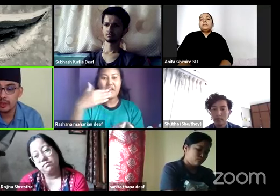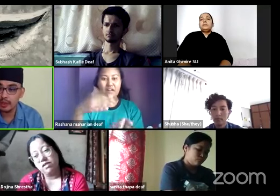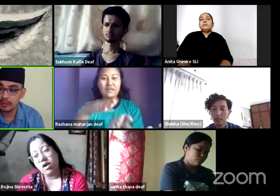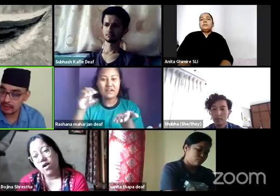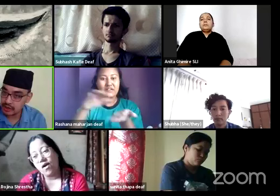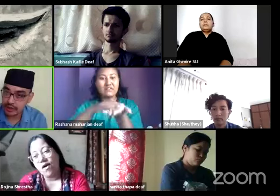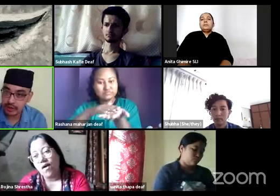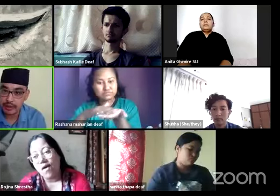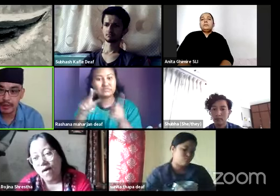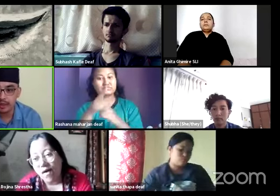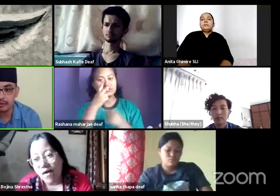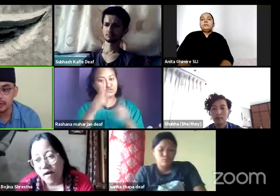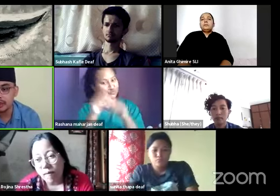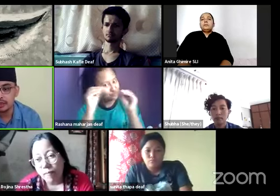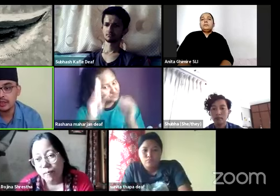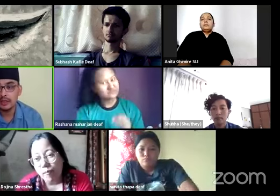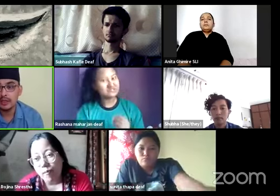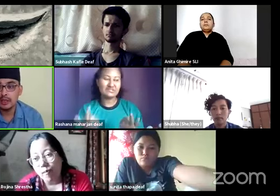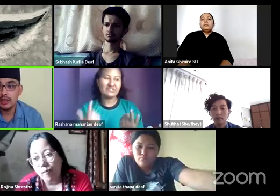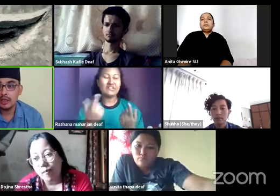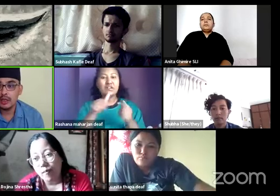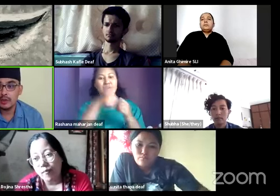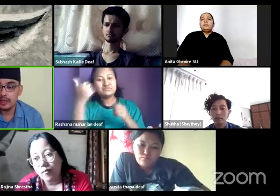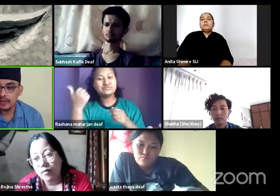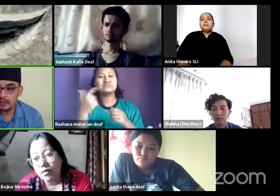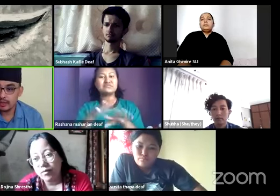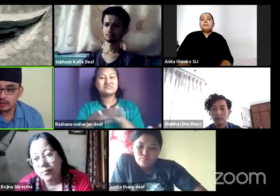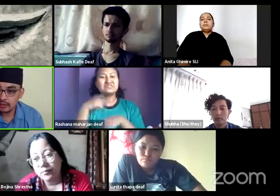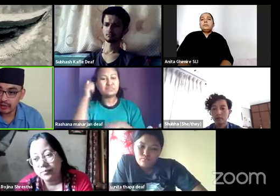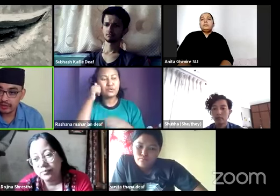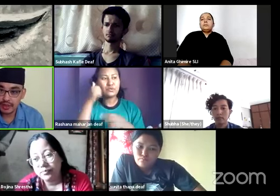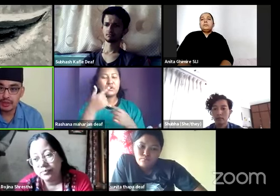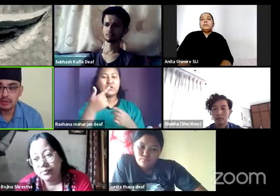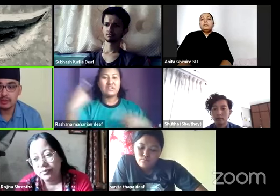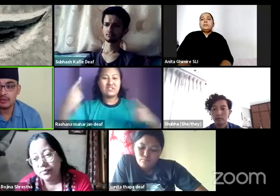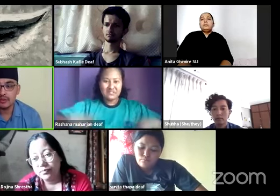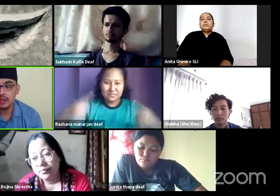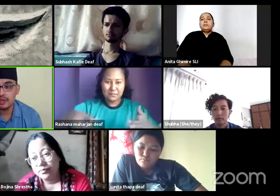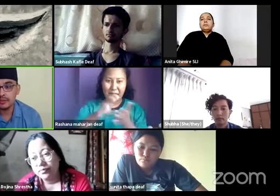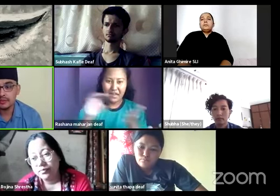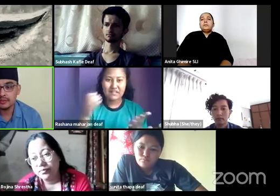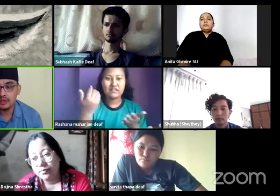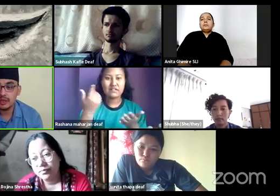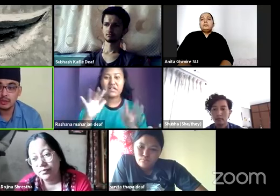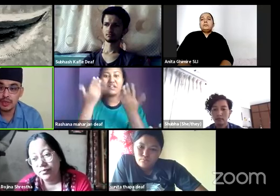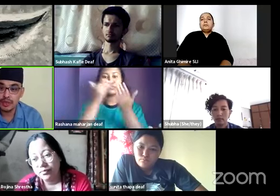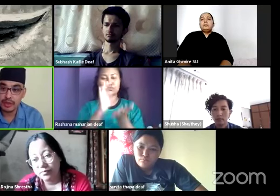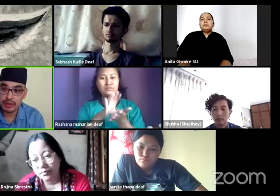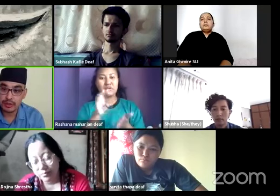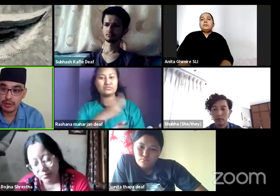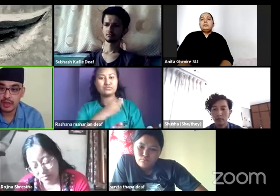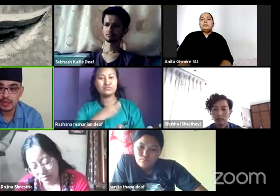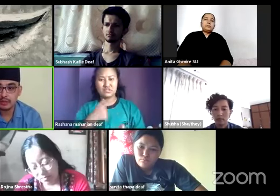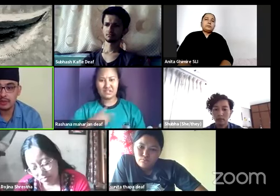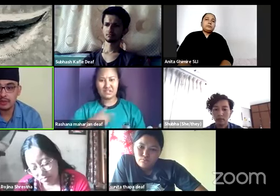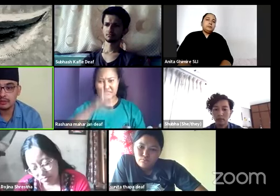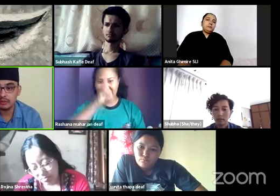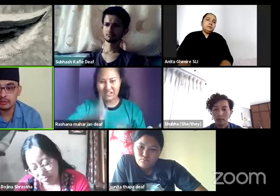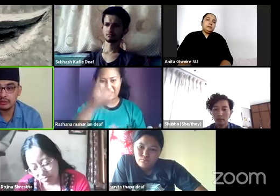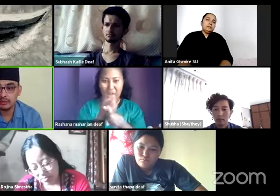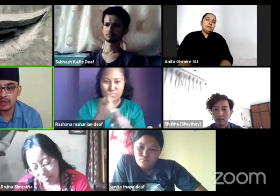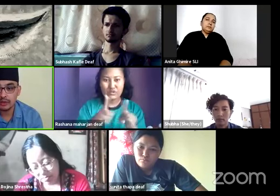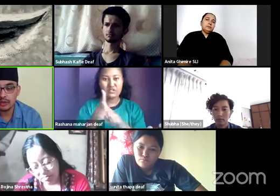हो। अब डिसिप्लिनको लागि ब्रेल हुन्छ, उहाँले त्यहाँबाट पनि अब कम्युनिकेसन गर्न सक्नुहुन्छ, अझै ह्विलचेयरहरूको लागि चाहिँ